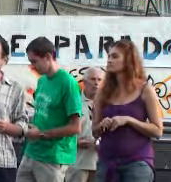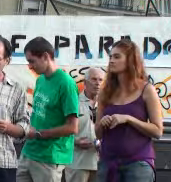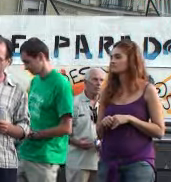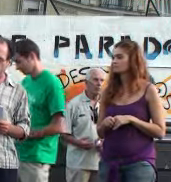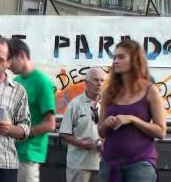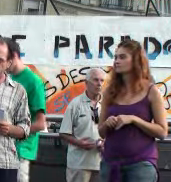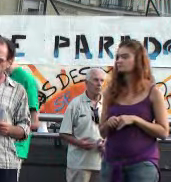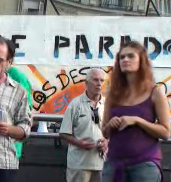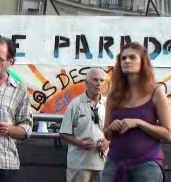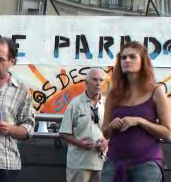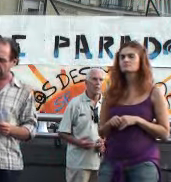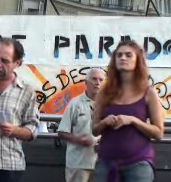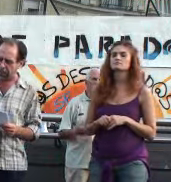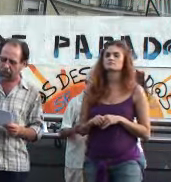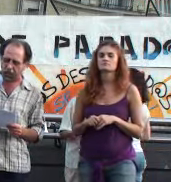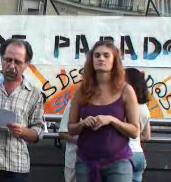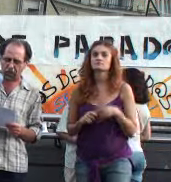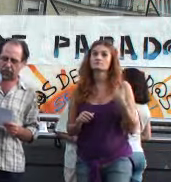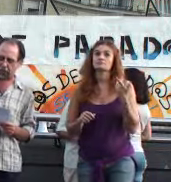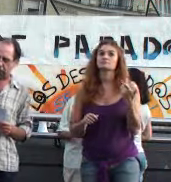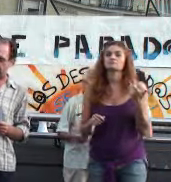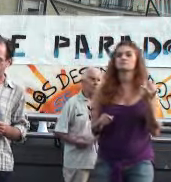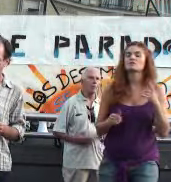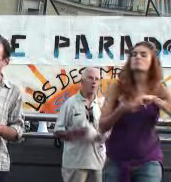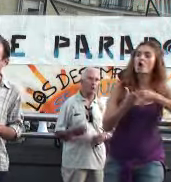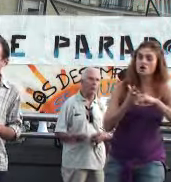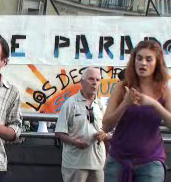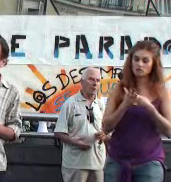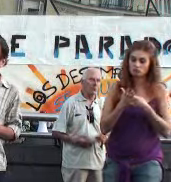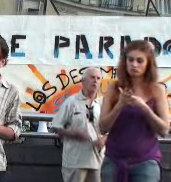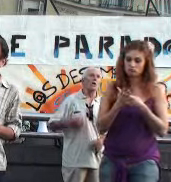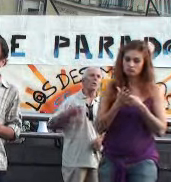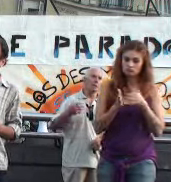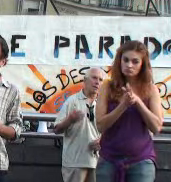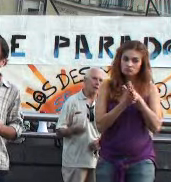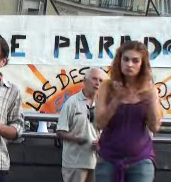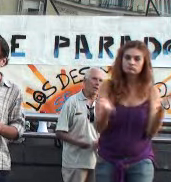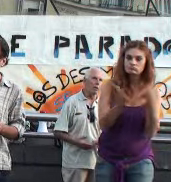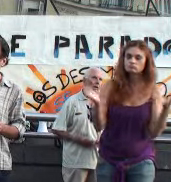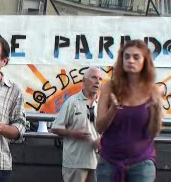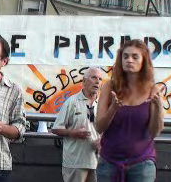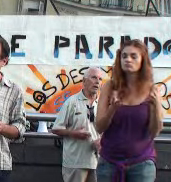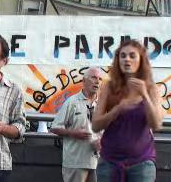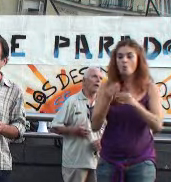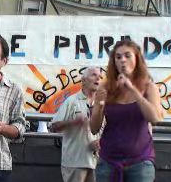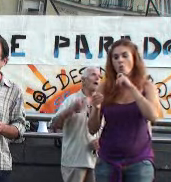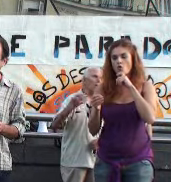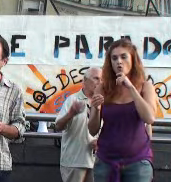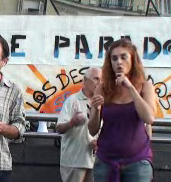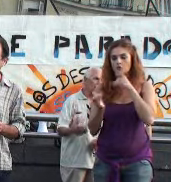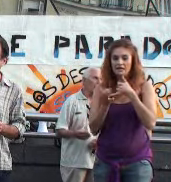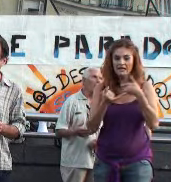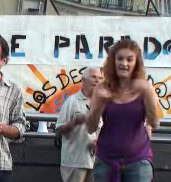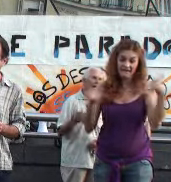Para facilitar e impulsar el desarrollo de los distintos proyectos, nos pareció conveniente la apertura de 3 líneas de